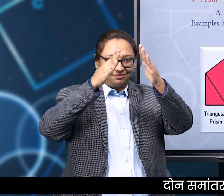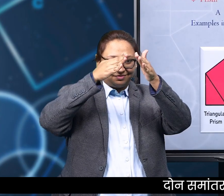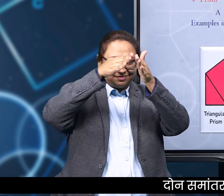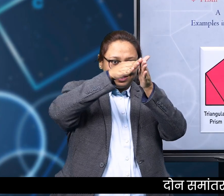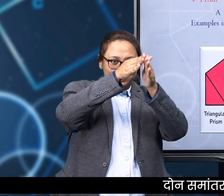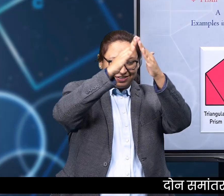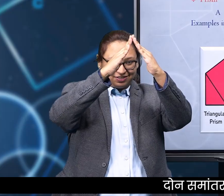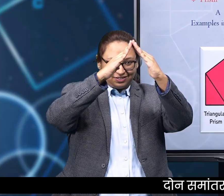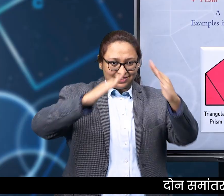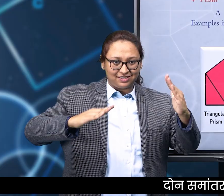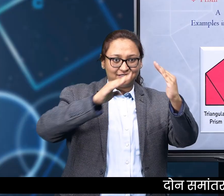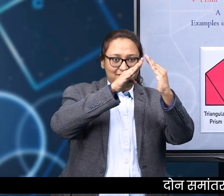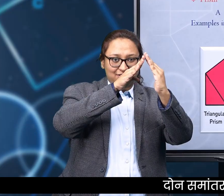2 समांतर एकसारखे तळ